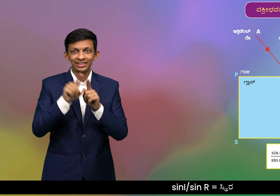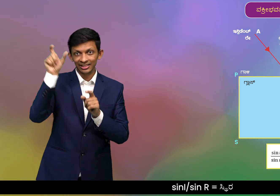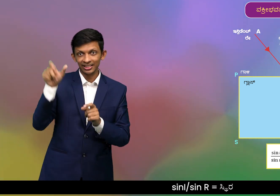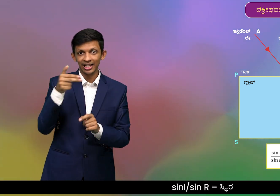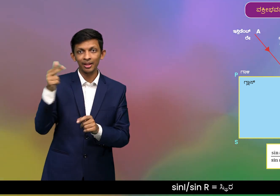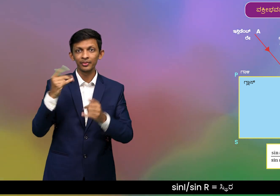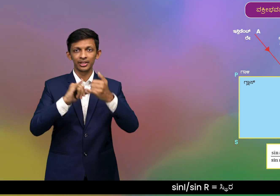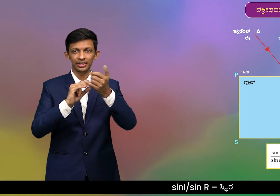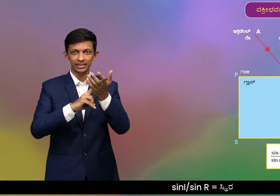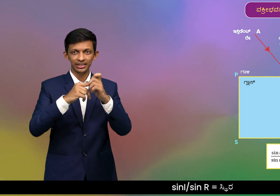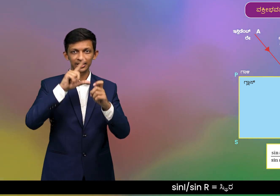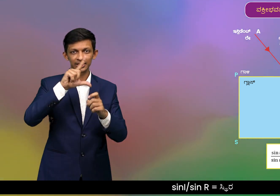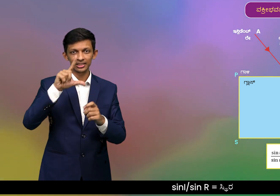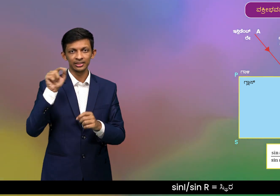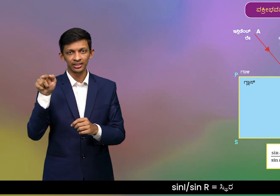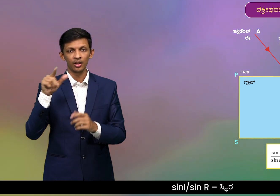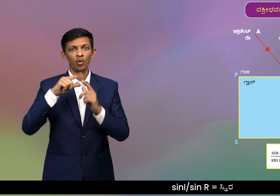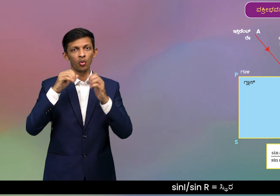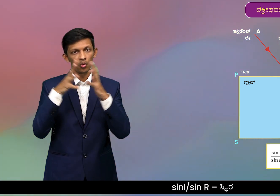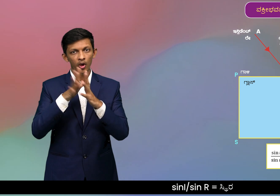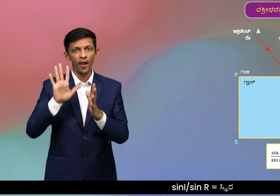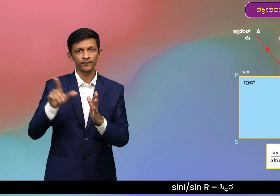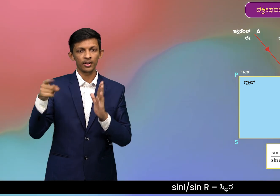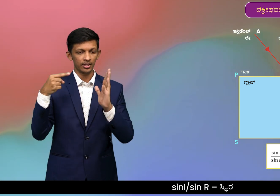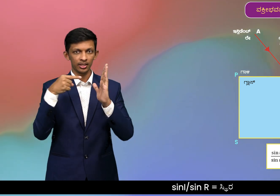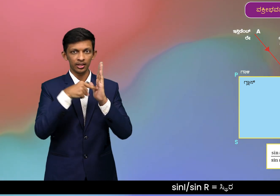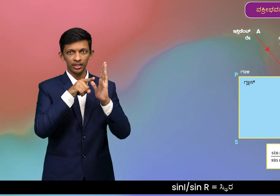ಎಲ್ ಬಾಯ ಸಿನ್ ಆರ್ ಇಜಿಕೊಲ್ ಟು ಸ್ತಿರಾ